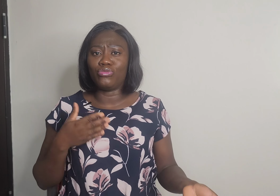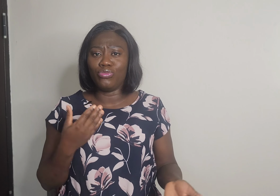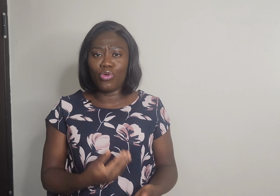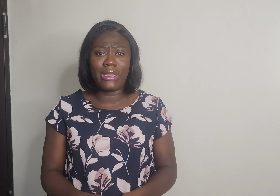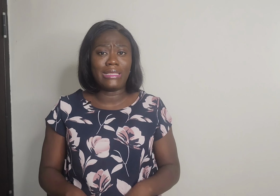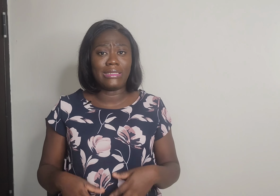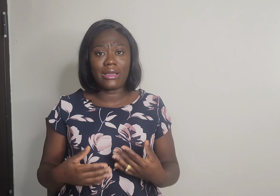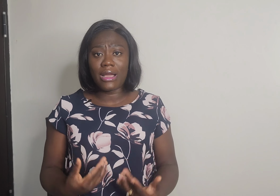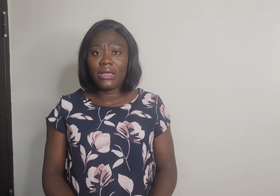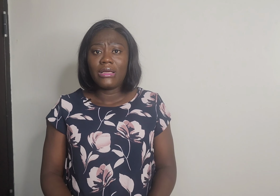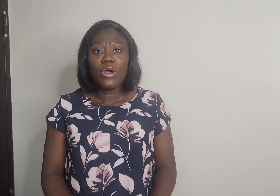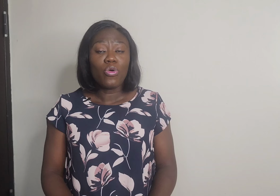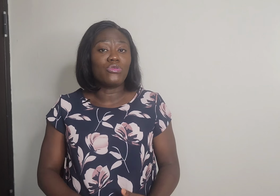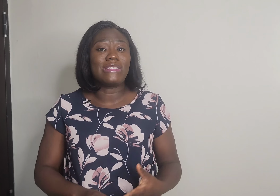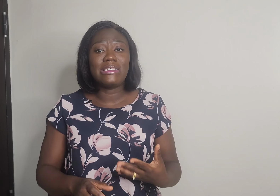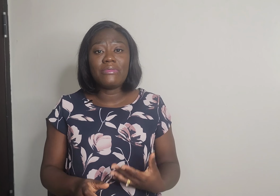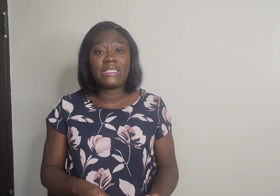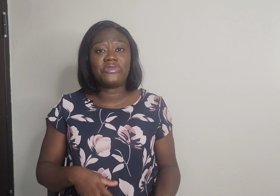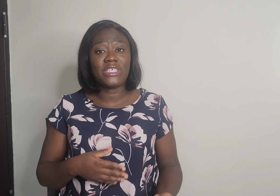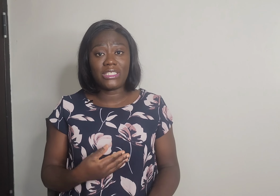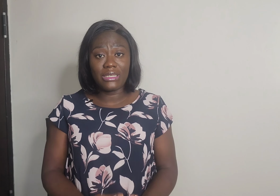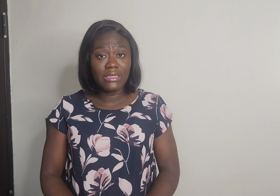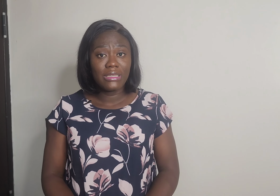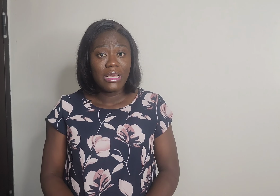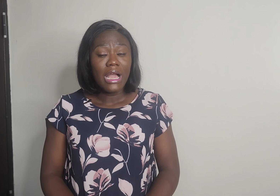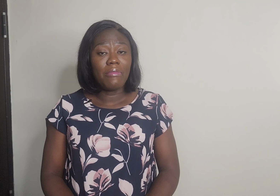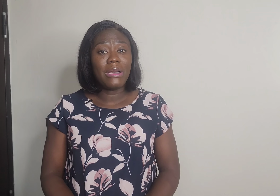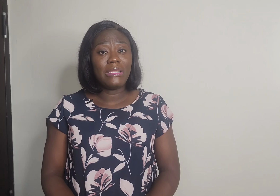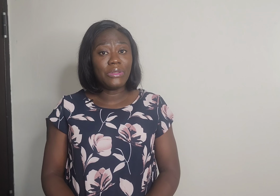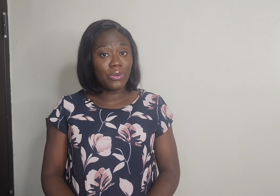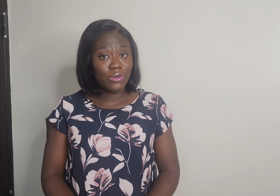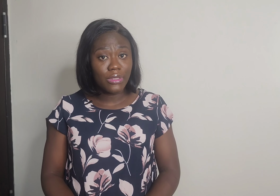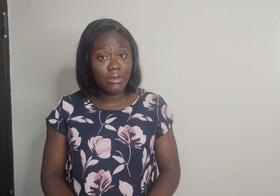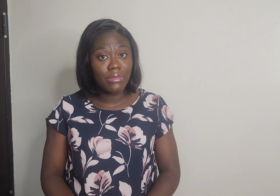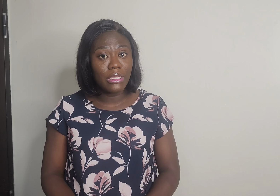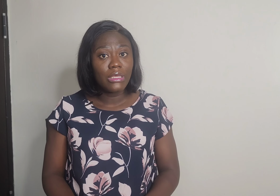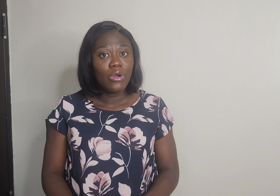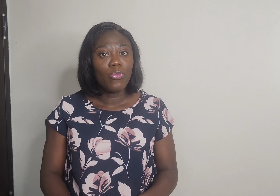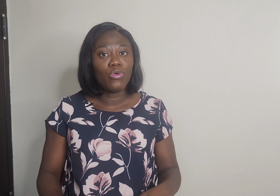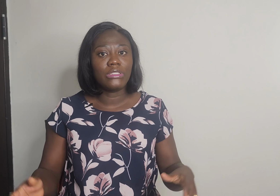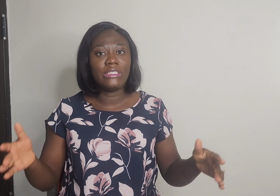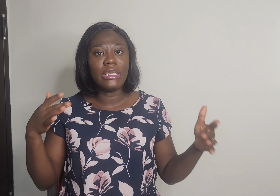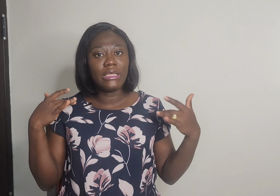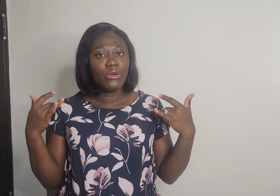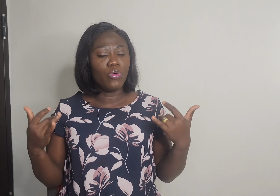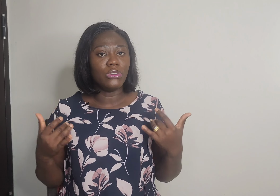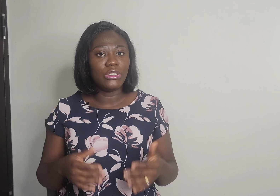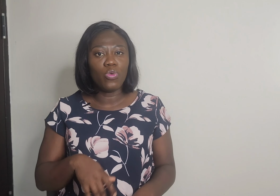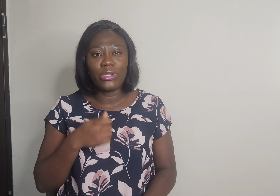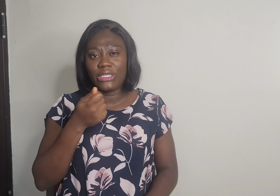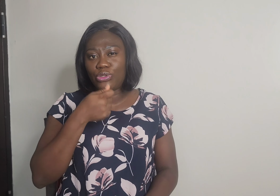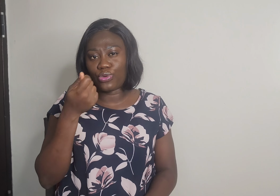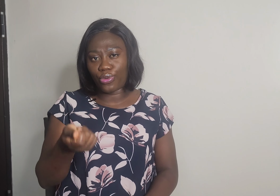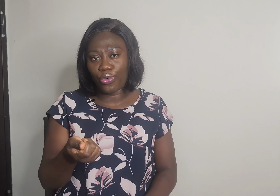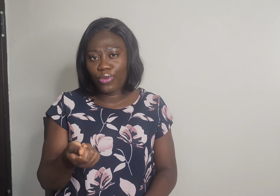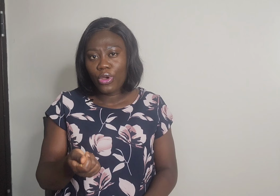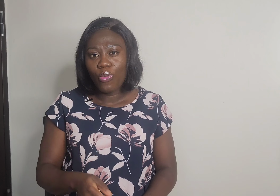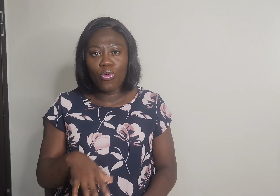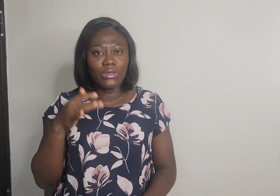ládùúgbò láyìíká, kò sí ní bá ṣe fẹ́ ṣe. A máa léyàn kan tẹ́ pé wọ́n jẹ́ odi, wọn ò lè sọ̀rọ̀, wọn ò